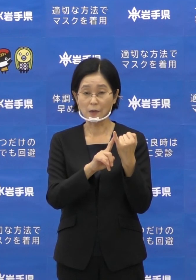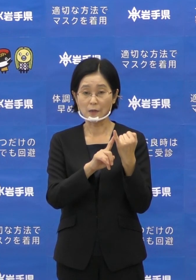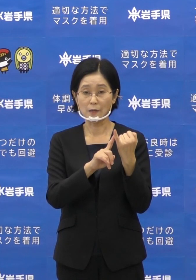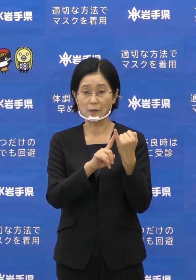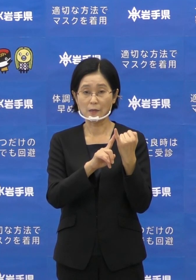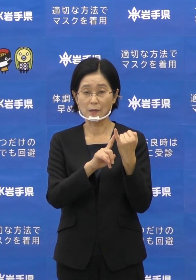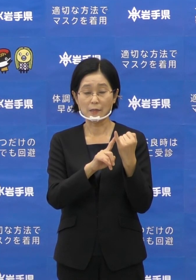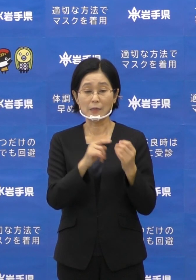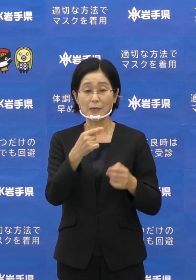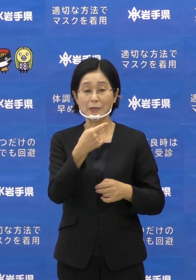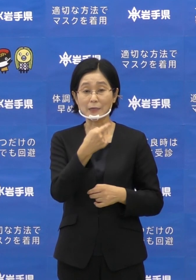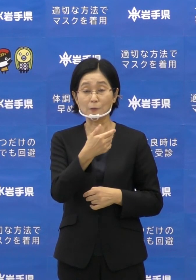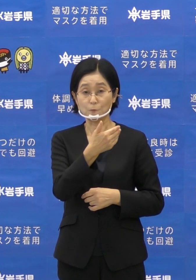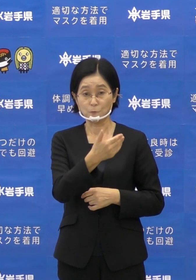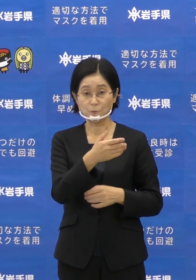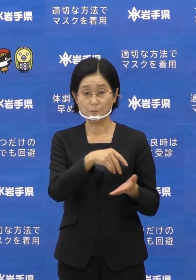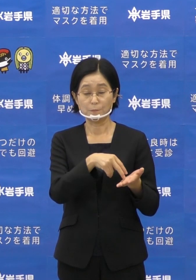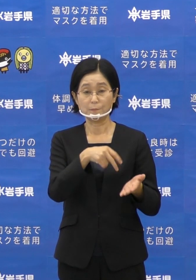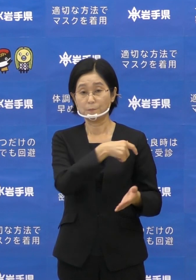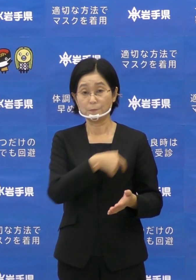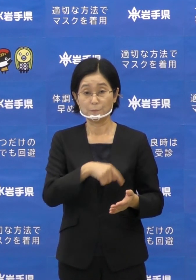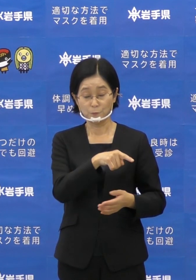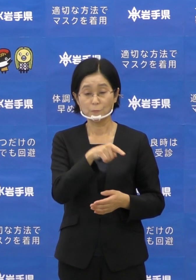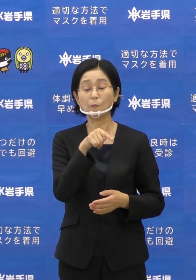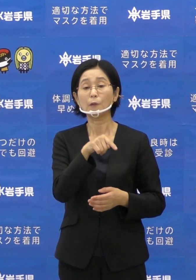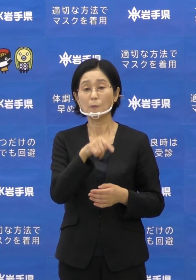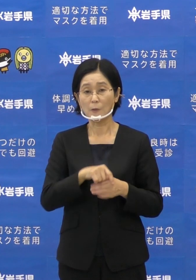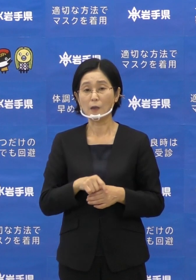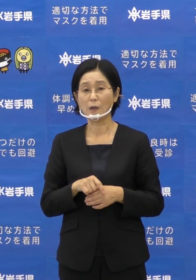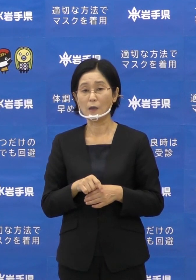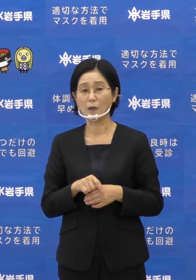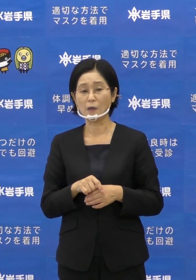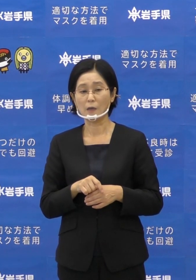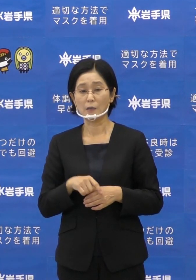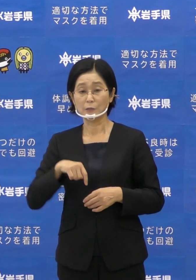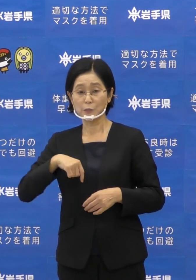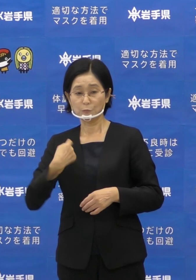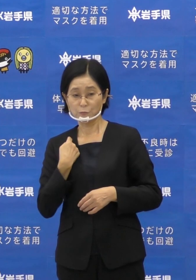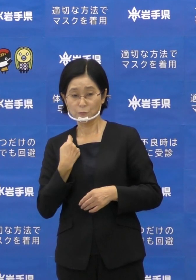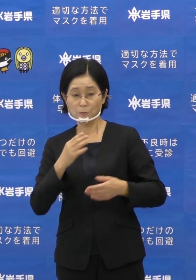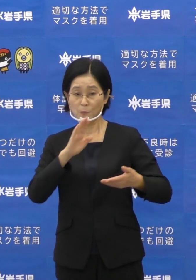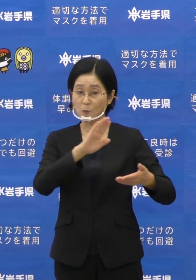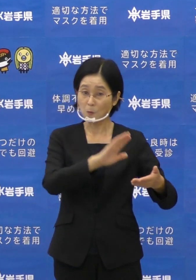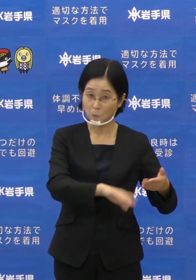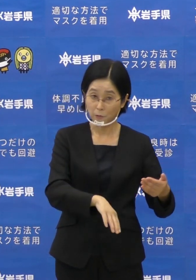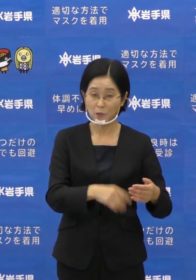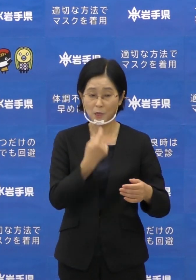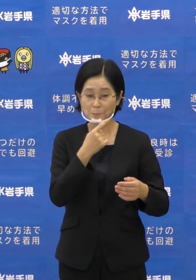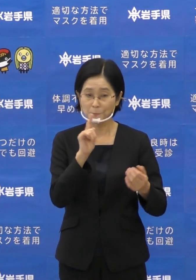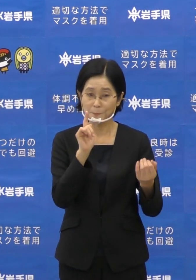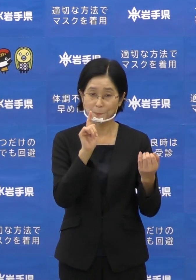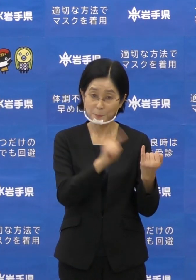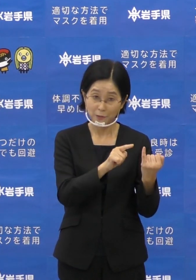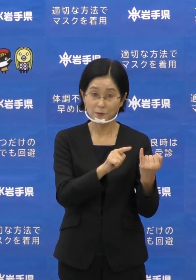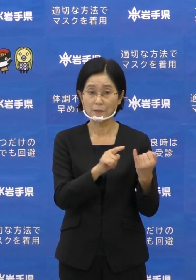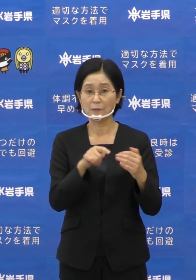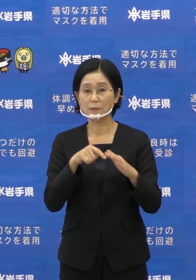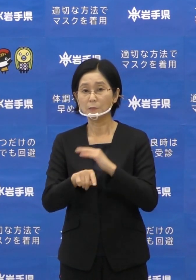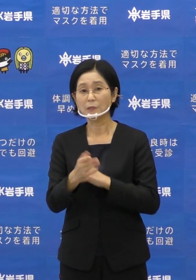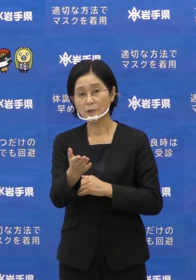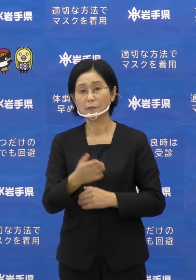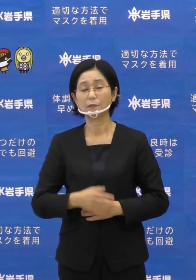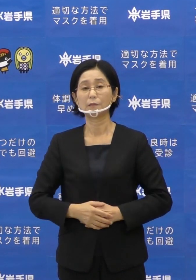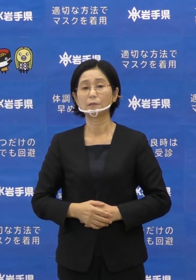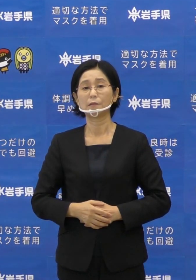増知事の地盤でもあるし、それ後継指名というふうに捉えてよろしいでしょう